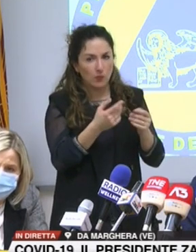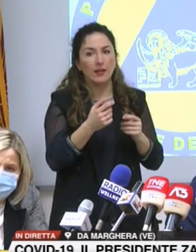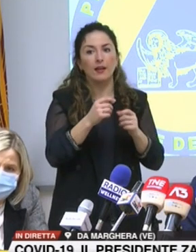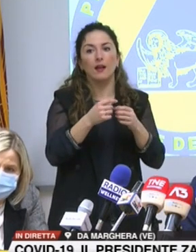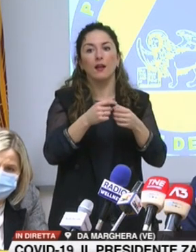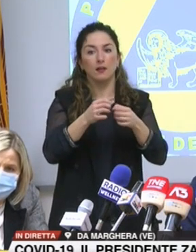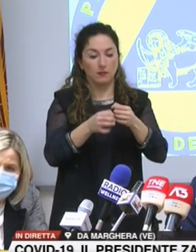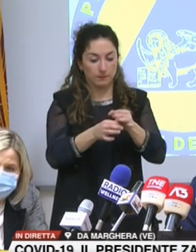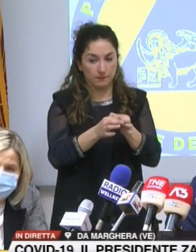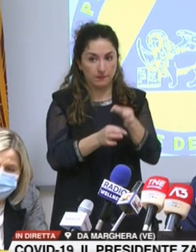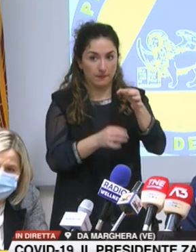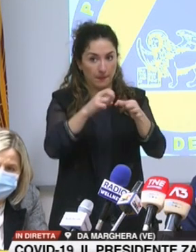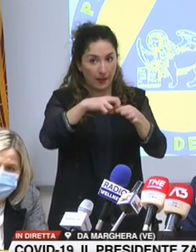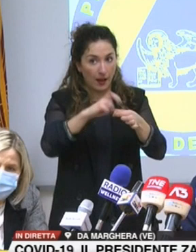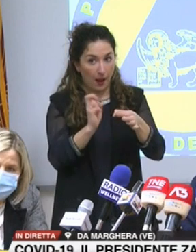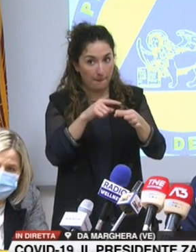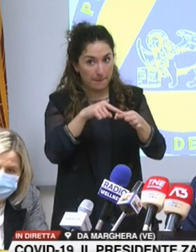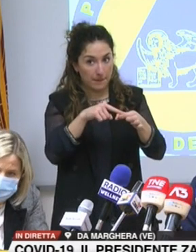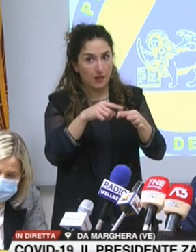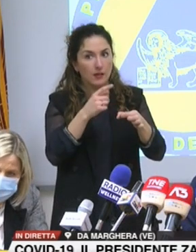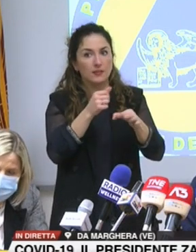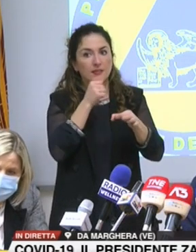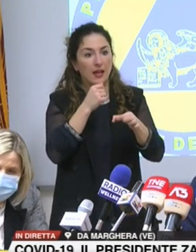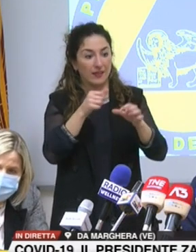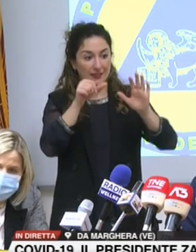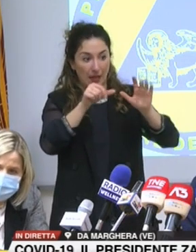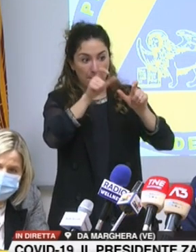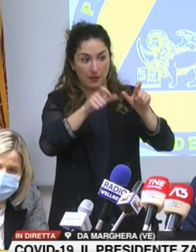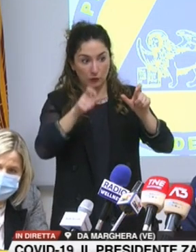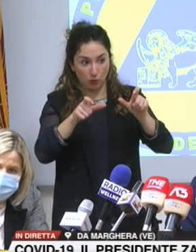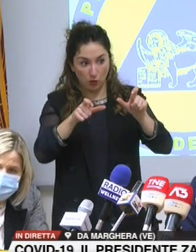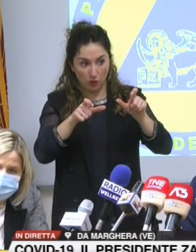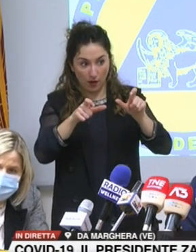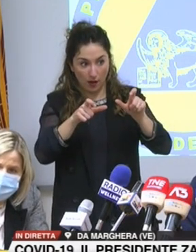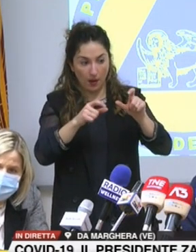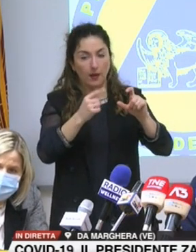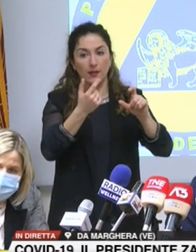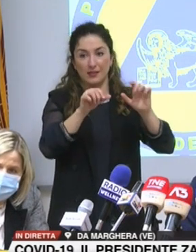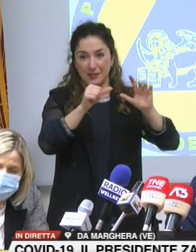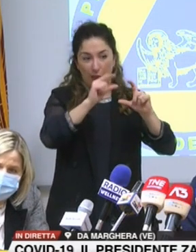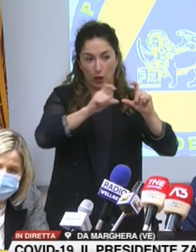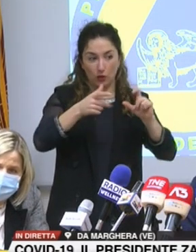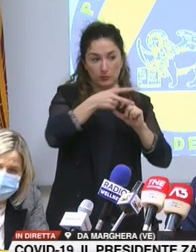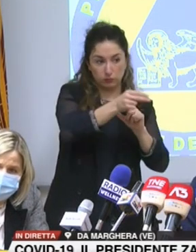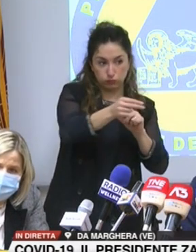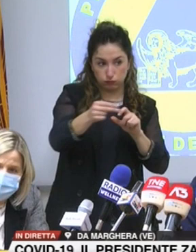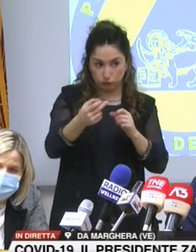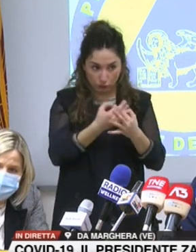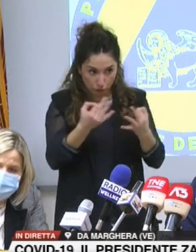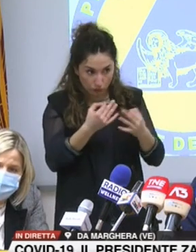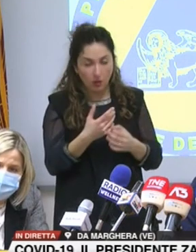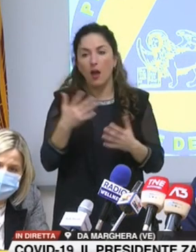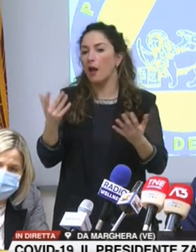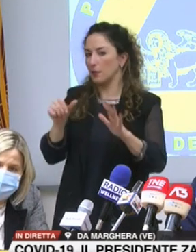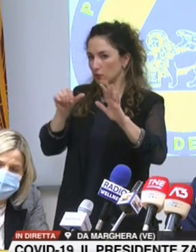fialetta bisogna avere 6 persone per inoculare 6 dosi, corretto? Bene. Ecco, se almeno 6 dosi,